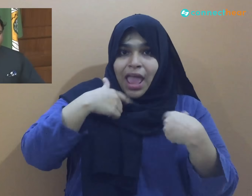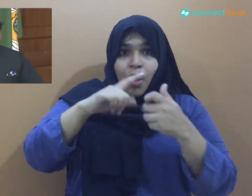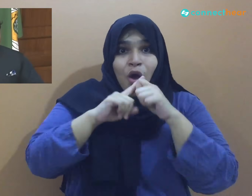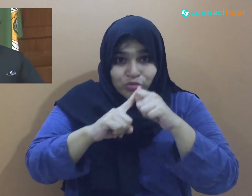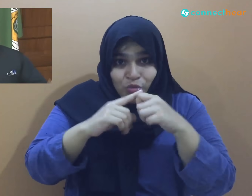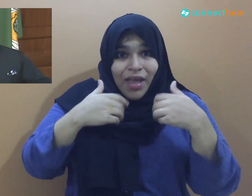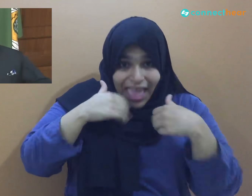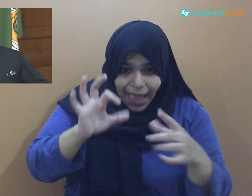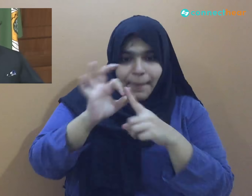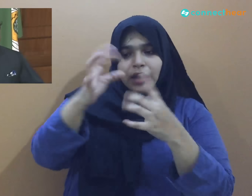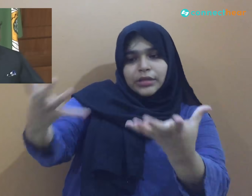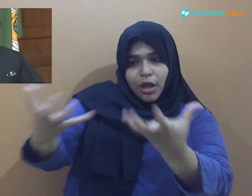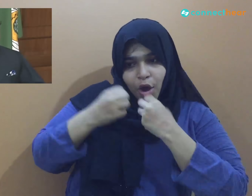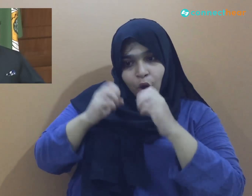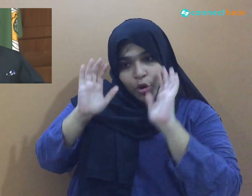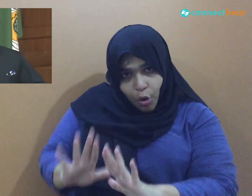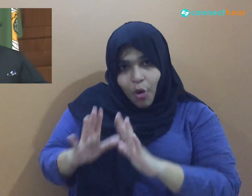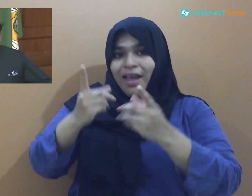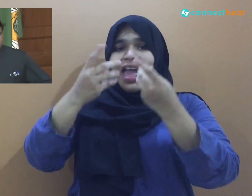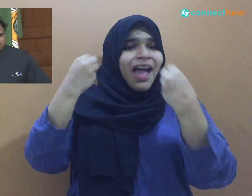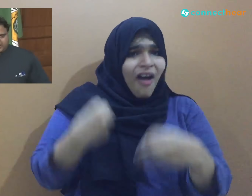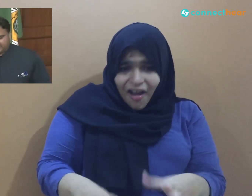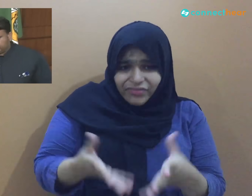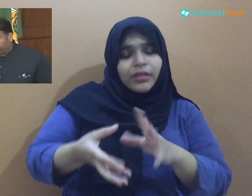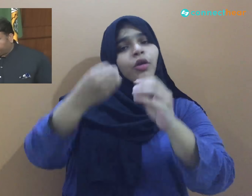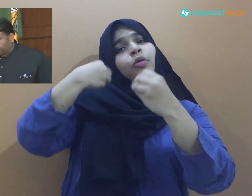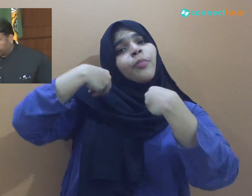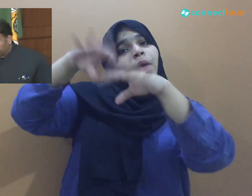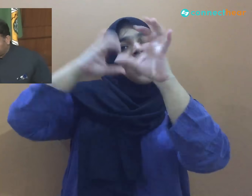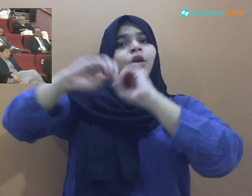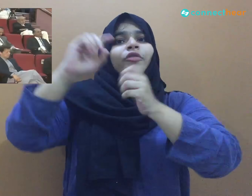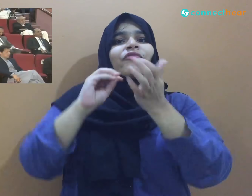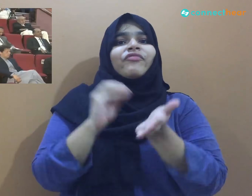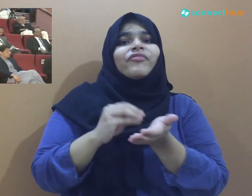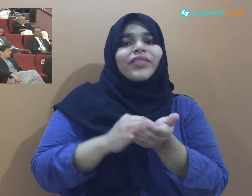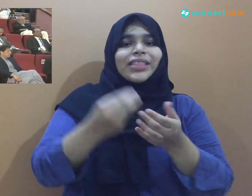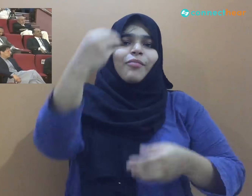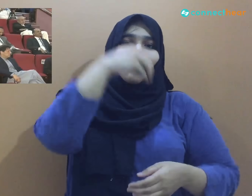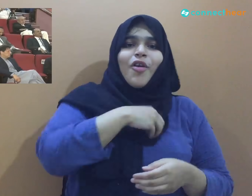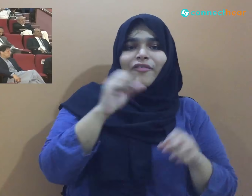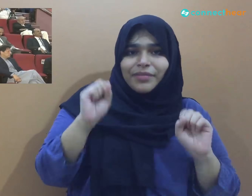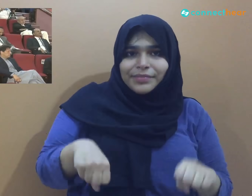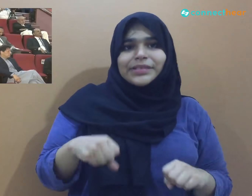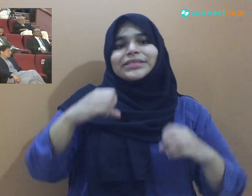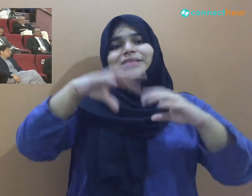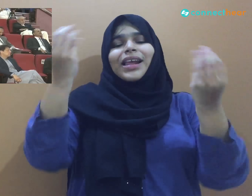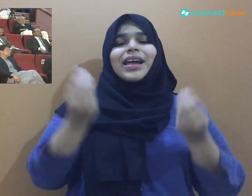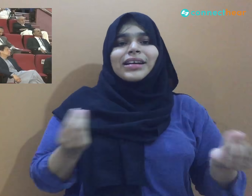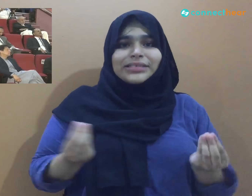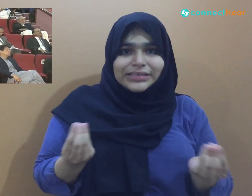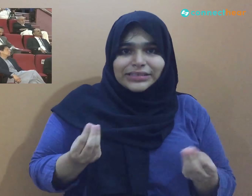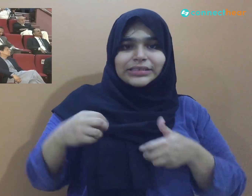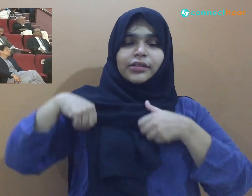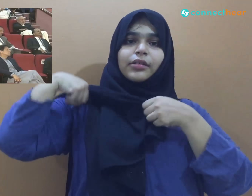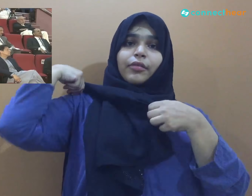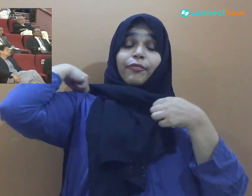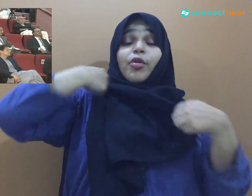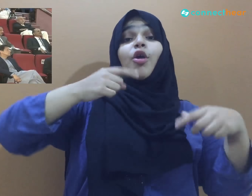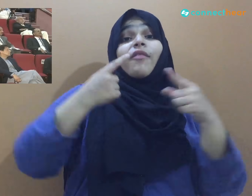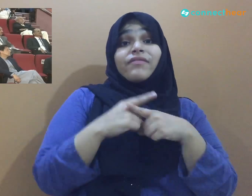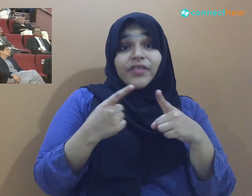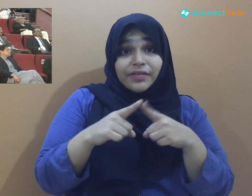اگر ہم نہیں لینا چاہتے تو پھر ہمیں باہر ایکسپورٹ کی اجازت دینی چاہیے تاکہ وہ اپنا سامان جو ہے بیچ سکیں. اس میں سر پاپام, ایلسن,